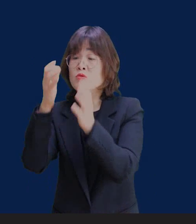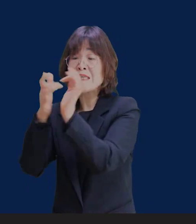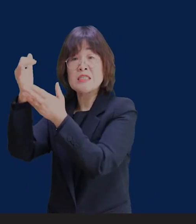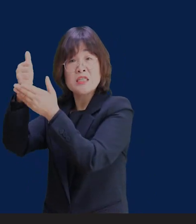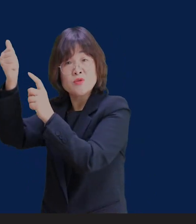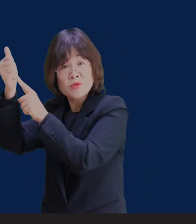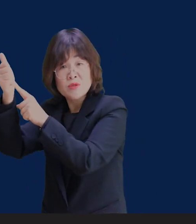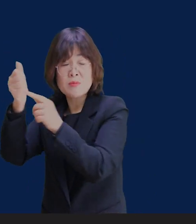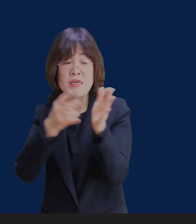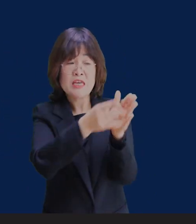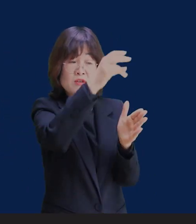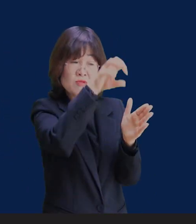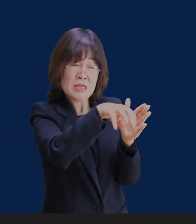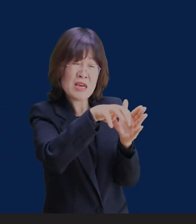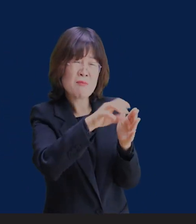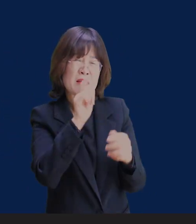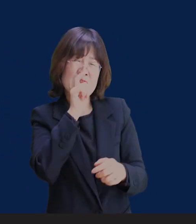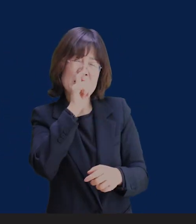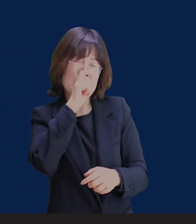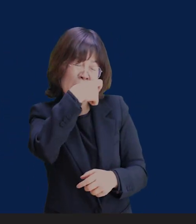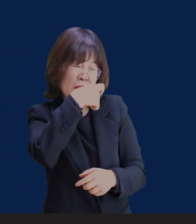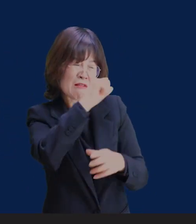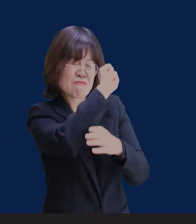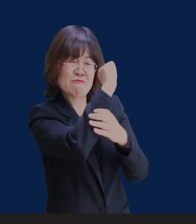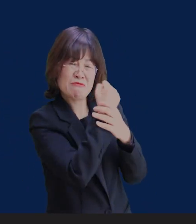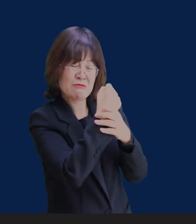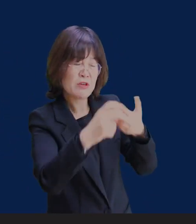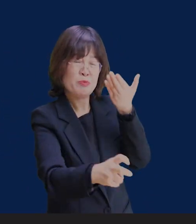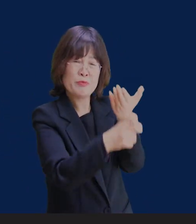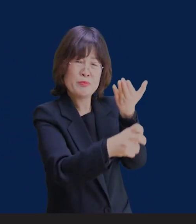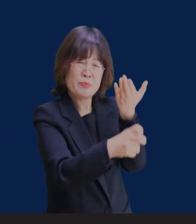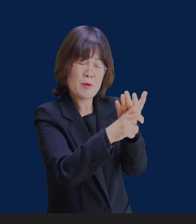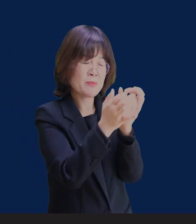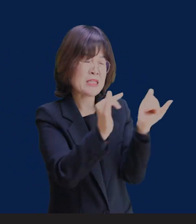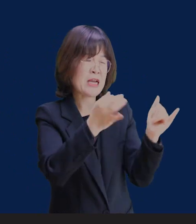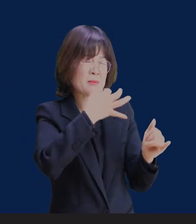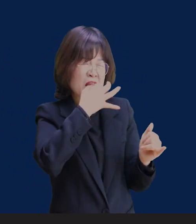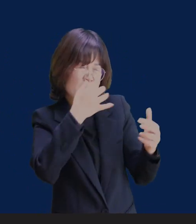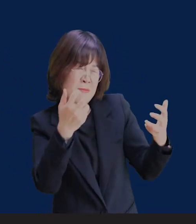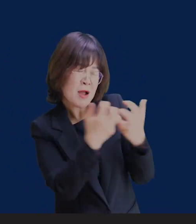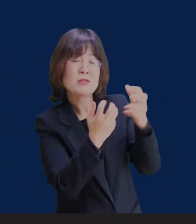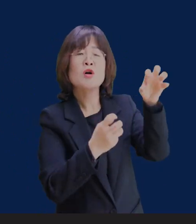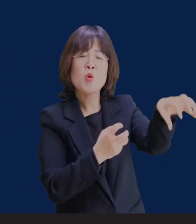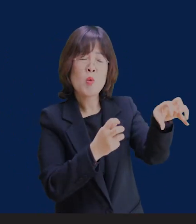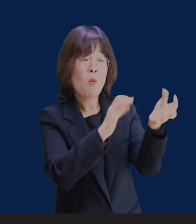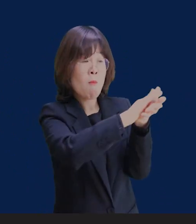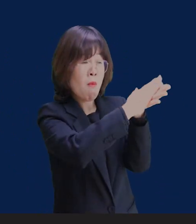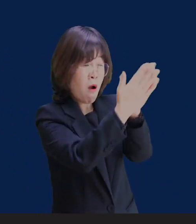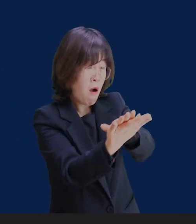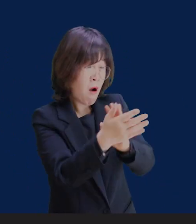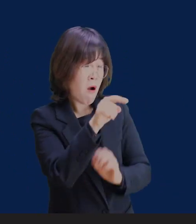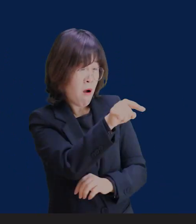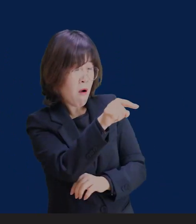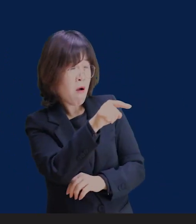예수님의 눈에 당시의 예루살렘이 말할 수 없는 타락과 불법과 인간의 탐욕으로 가득한